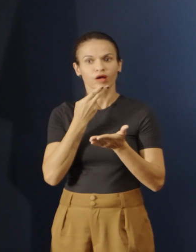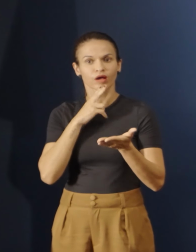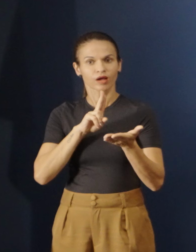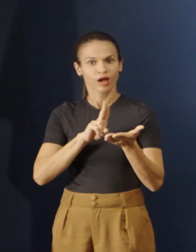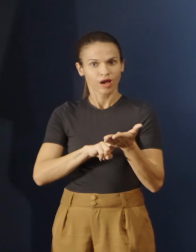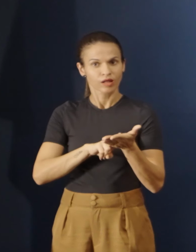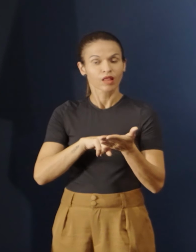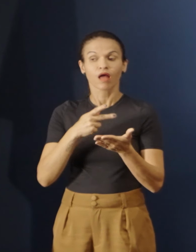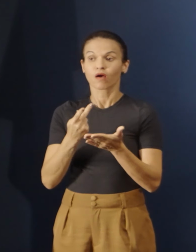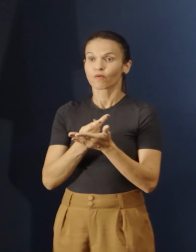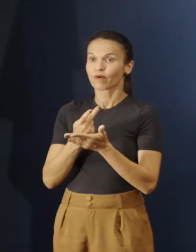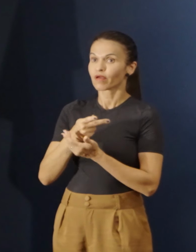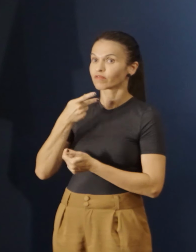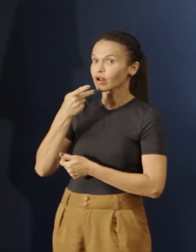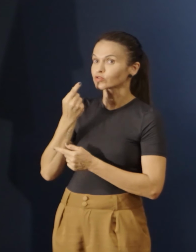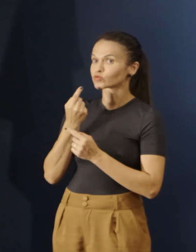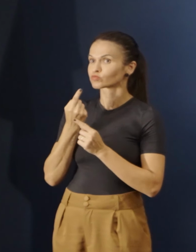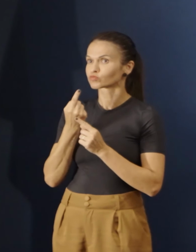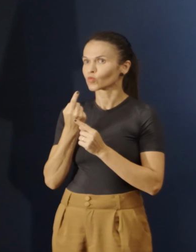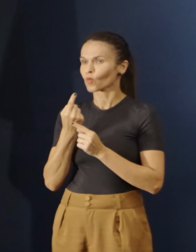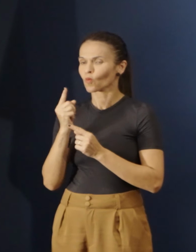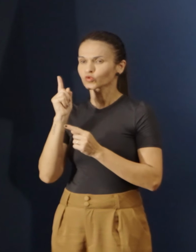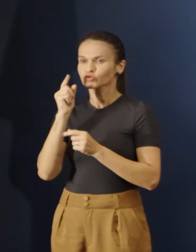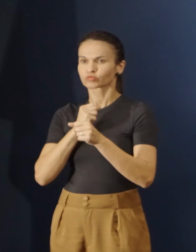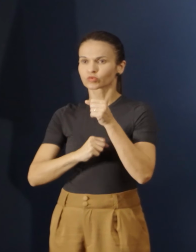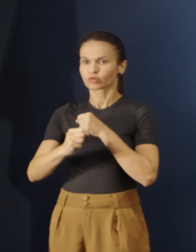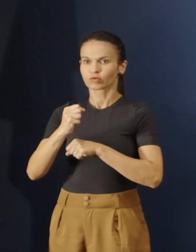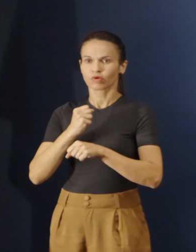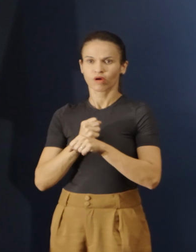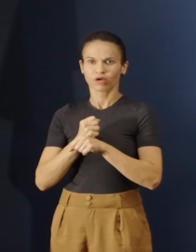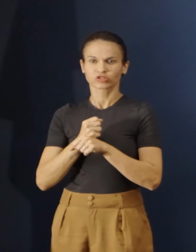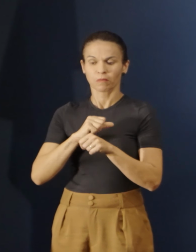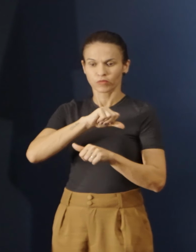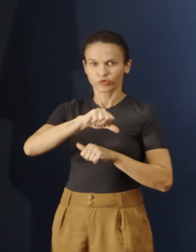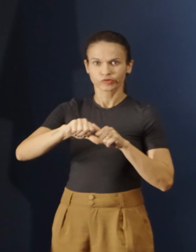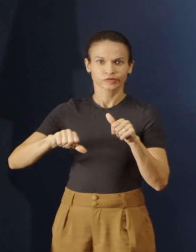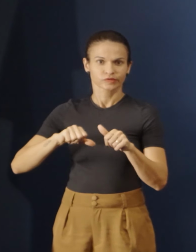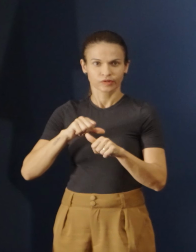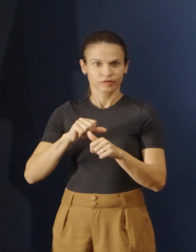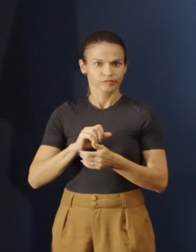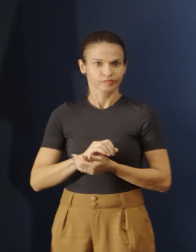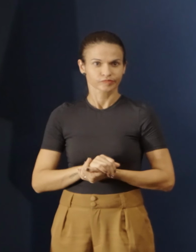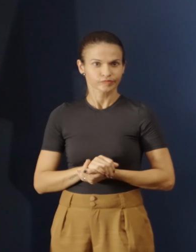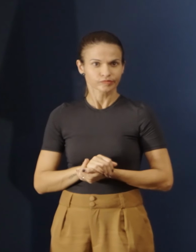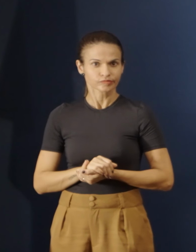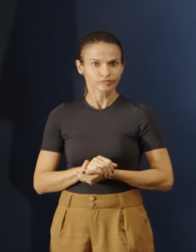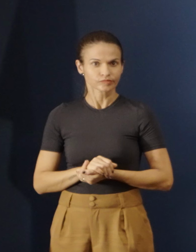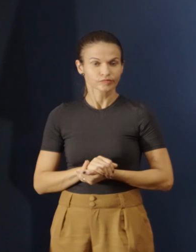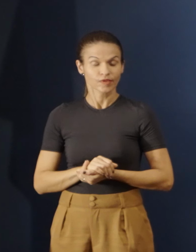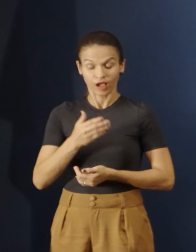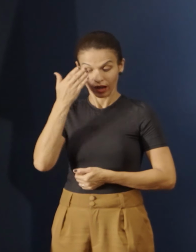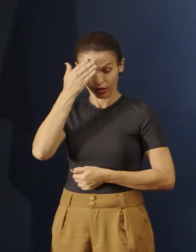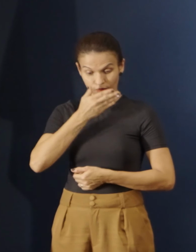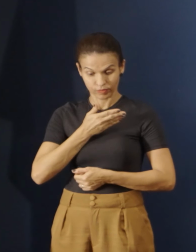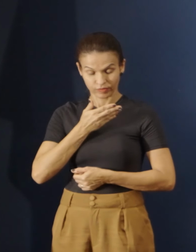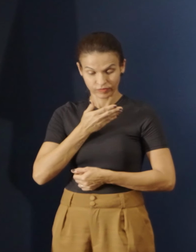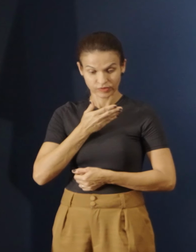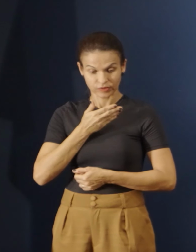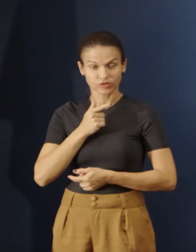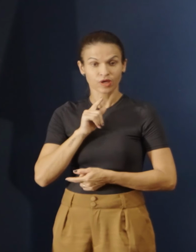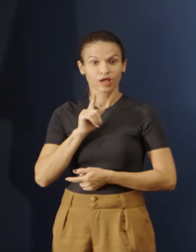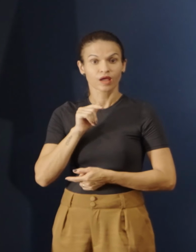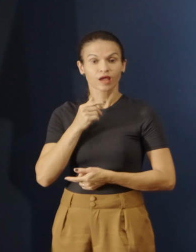é um erro dizer que nos últimos anos que as cartas estão saindo dos arquivos, é um erro. A grande comprovação disso é